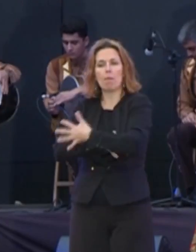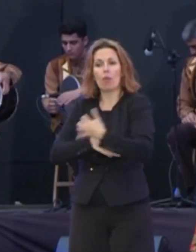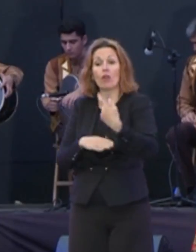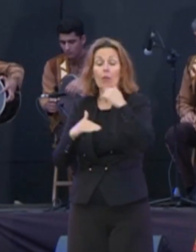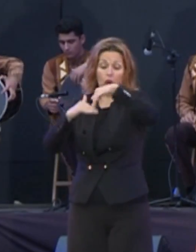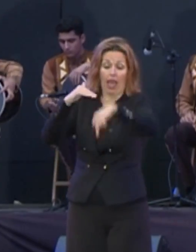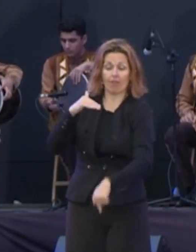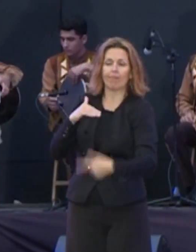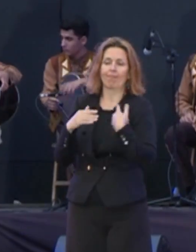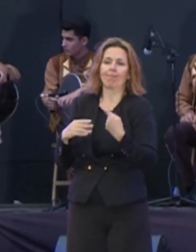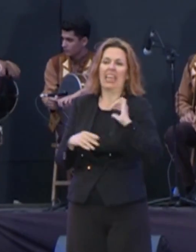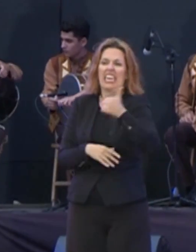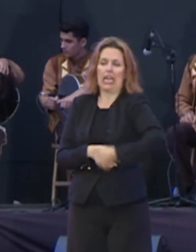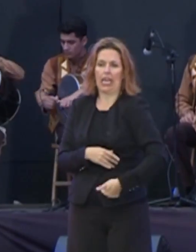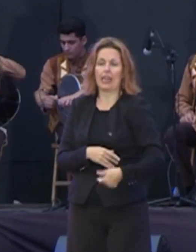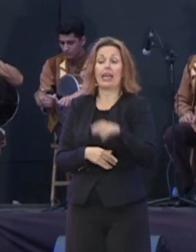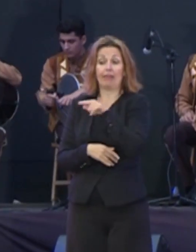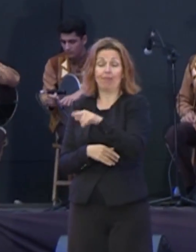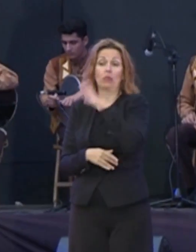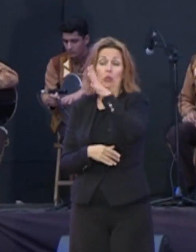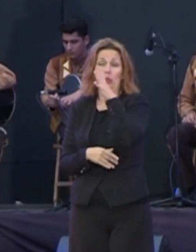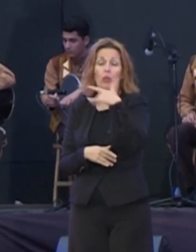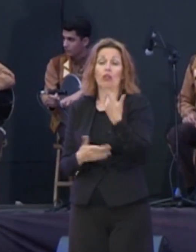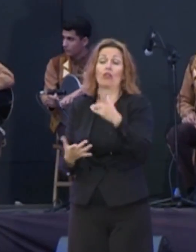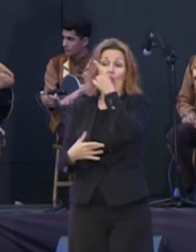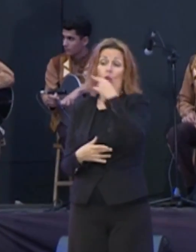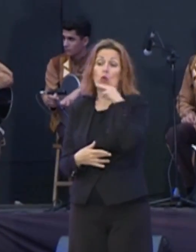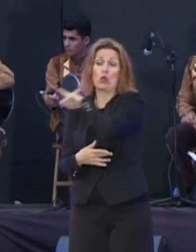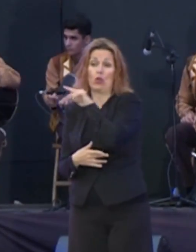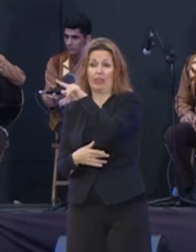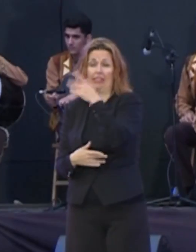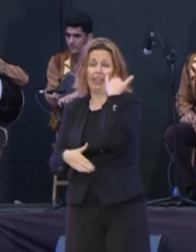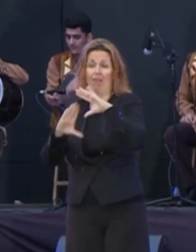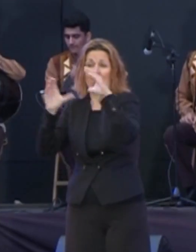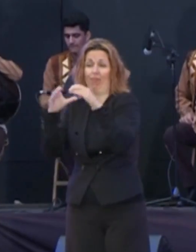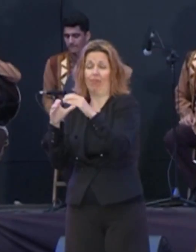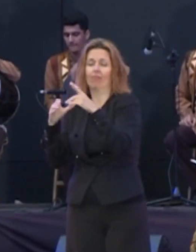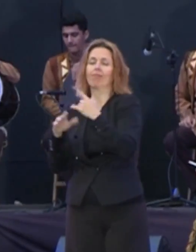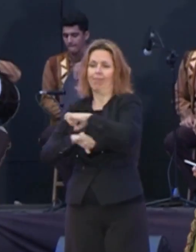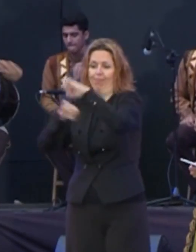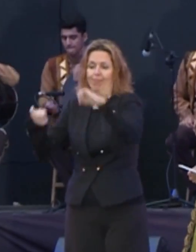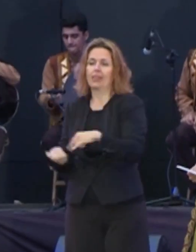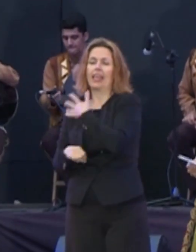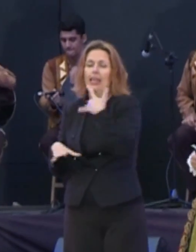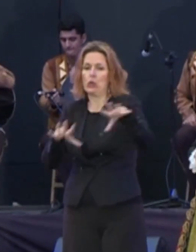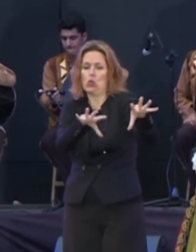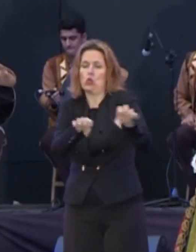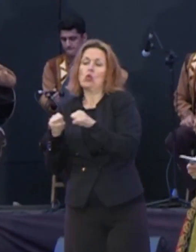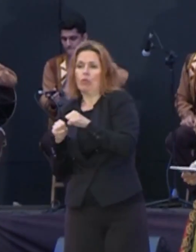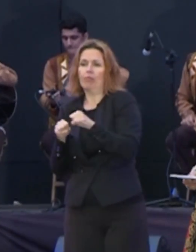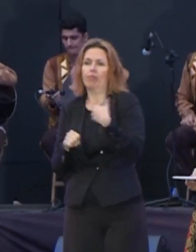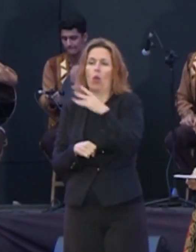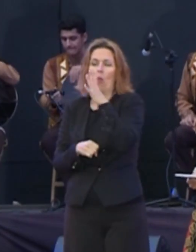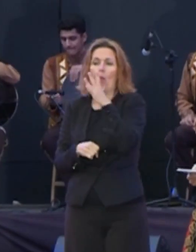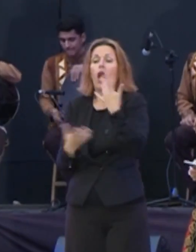subsuelo riquísimo en minerales. Eso es lo que hizo que enseguida la Unión Soviética, cuando se consolidó como tal, les absorbiera con